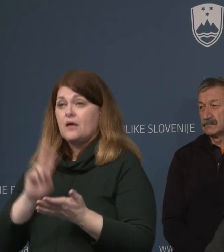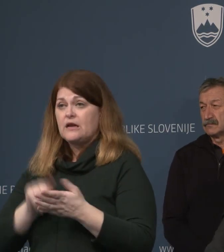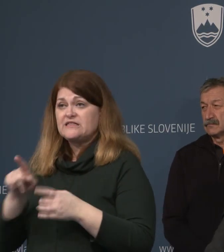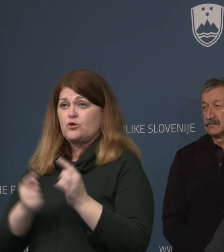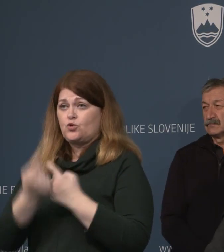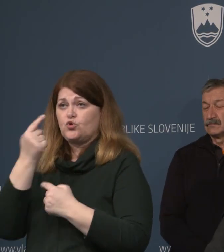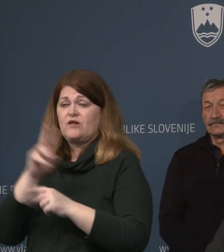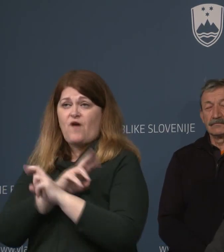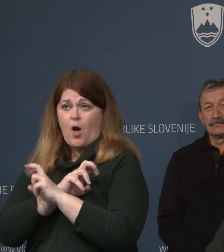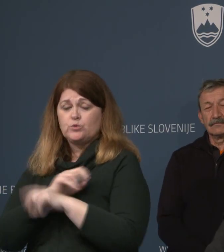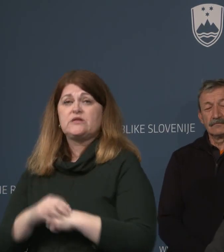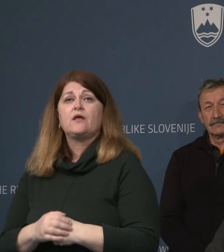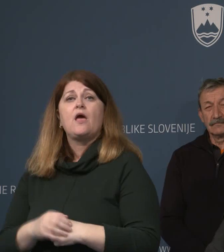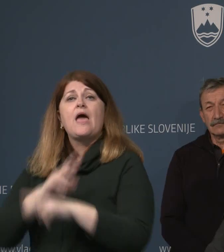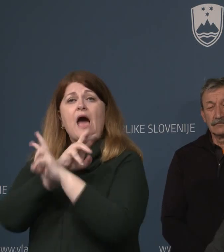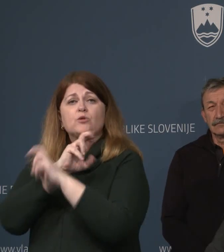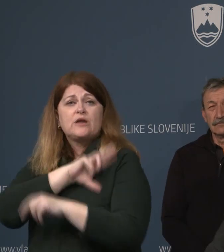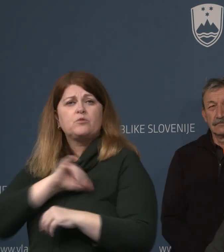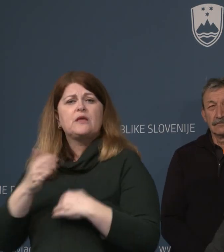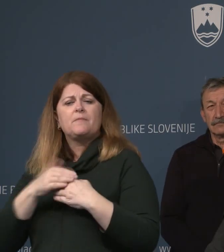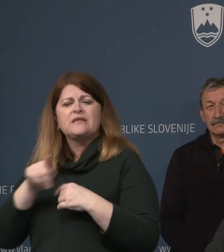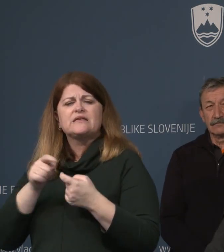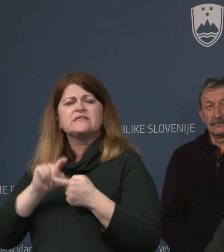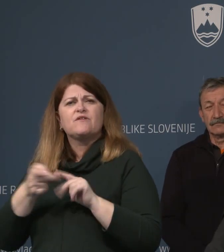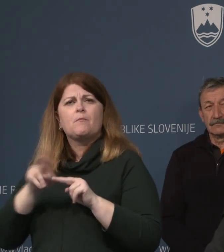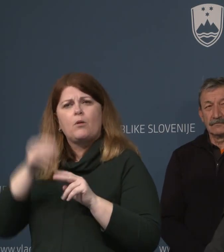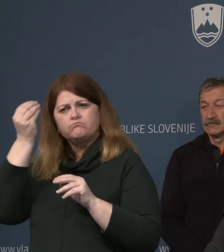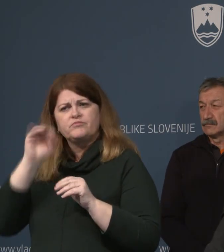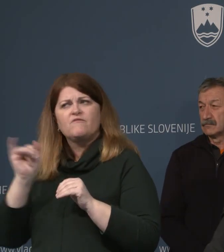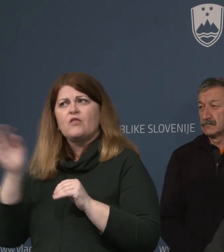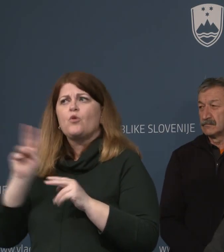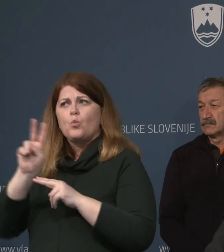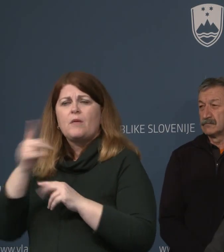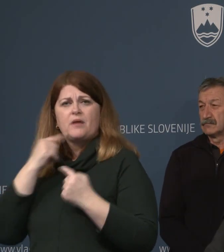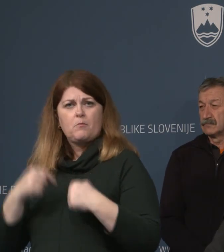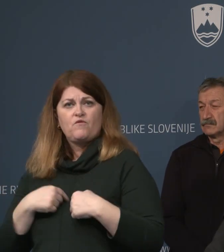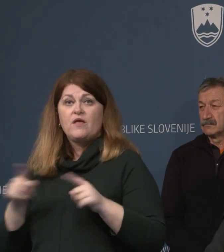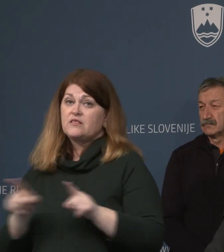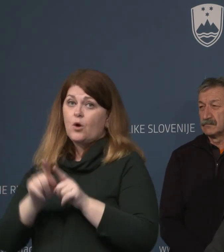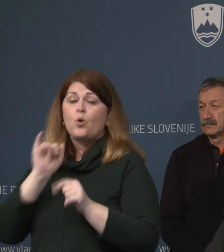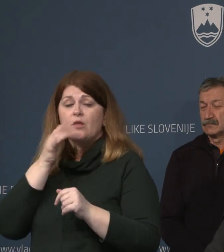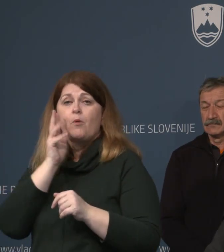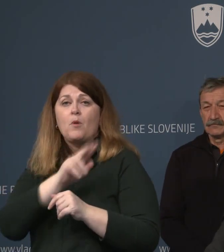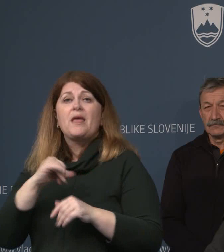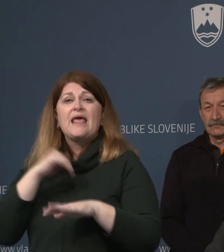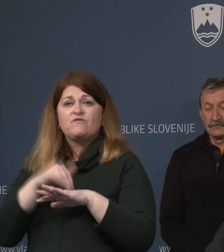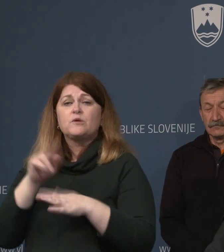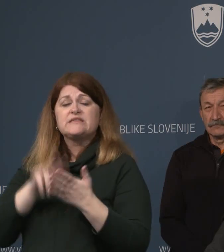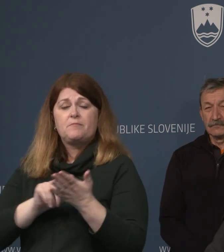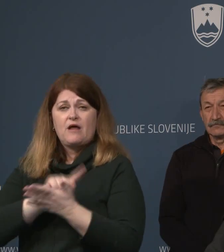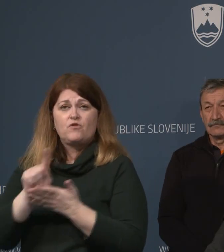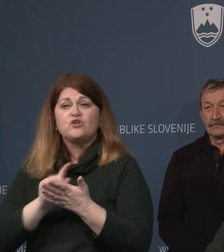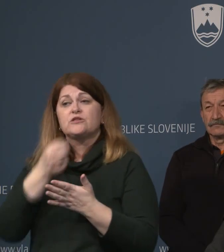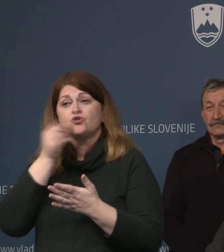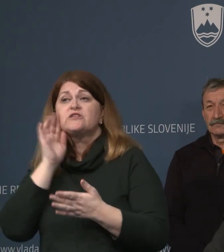prišlo. Avstrijska policija je pri teh stvarih dosti bolj korektna, nam to naprej napove, tako da bomo verjetno imeli informacijo pravočasno, če se bodo za